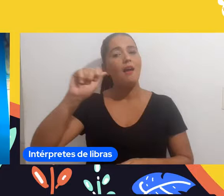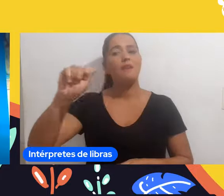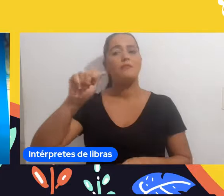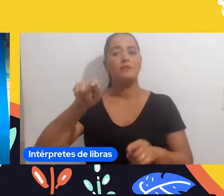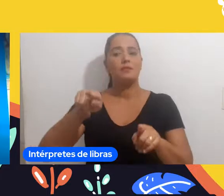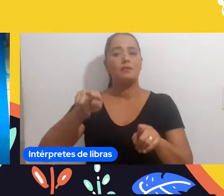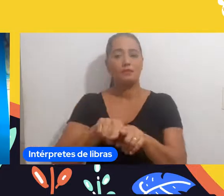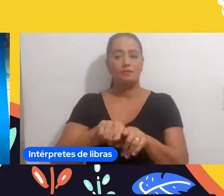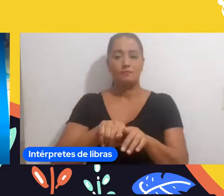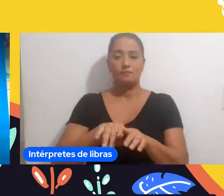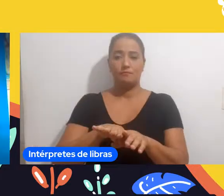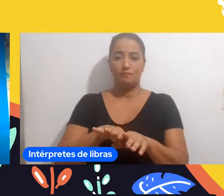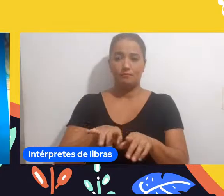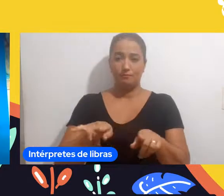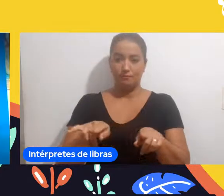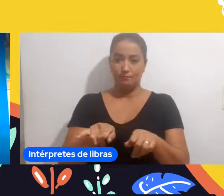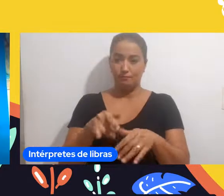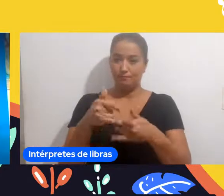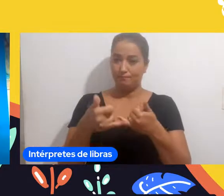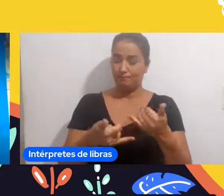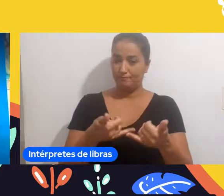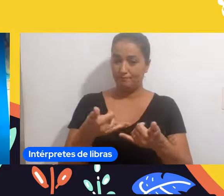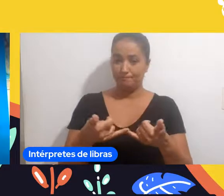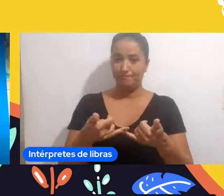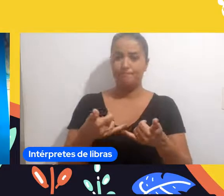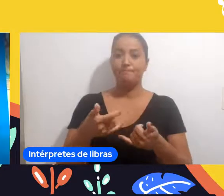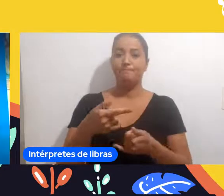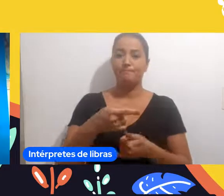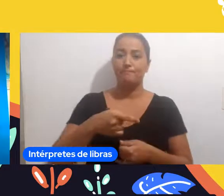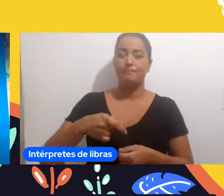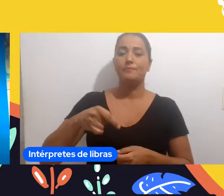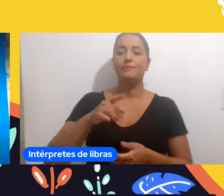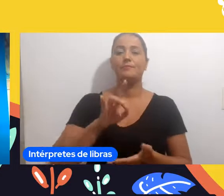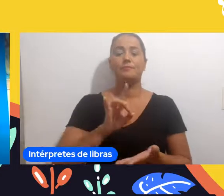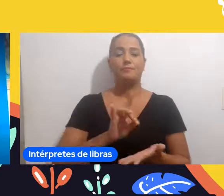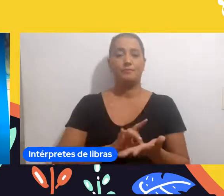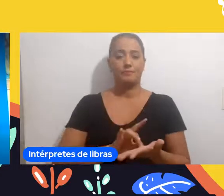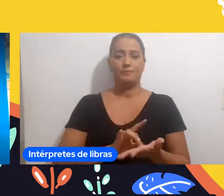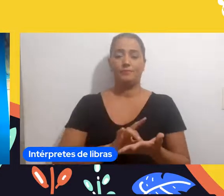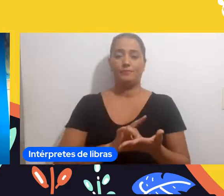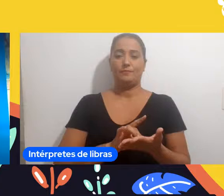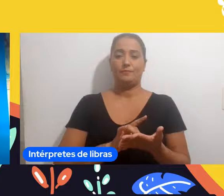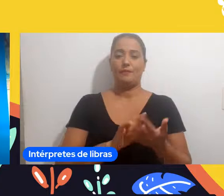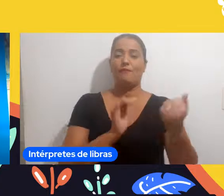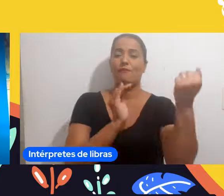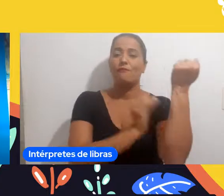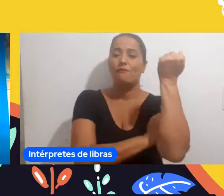as brincadeiras de roda. É sim a força de cada